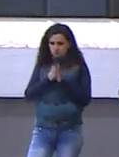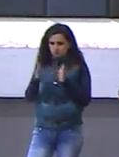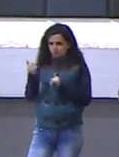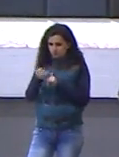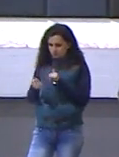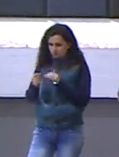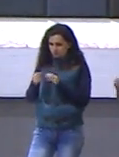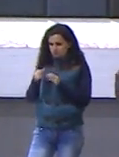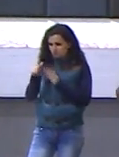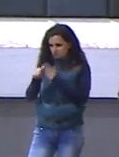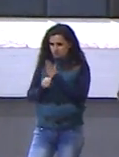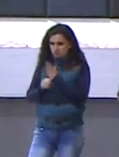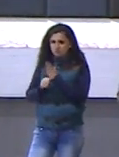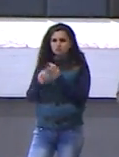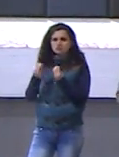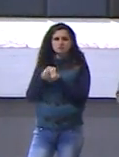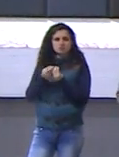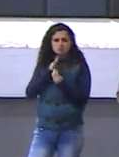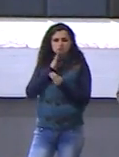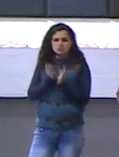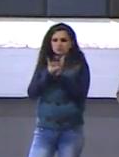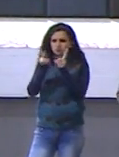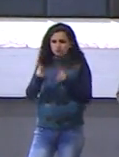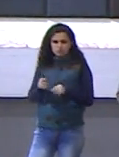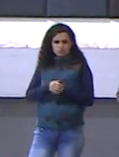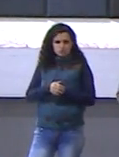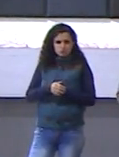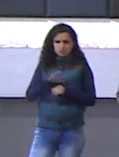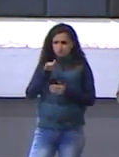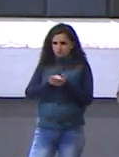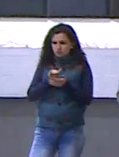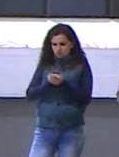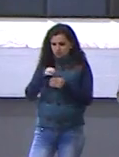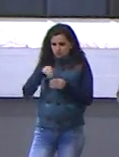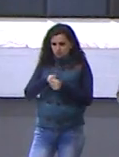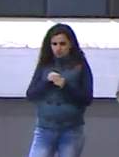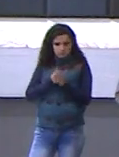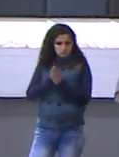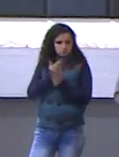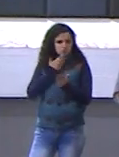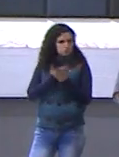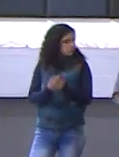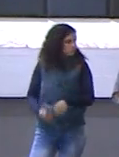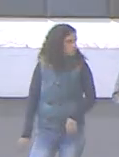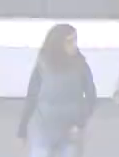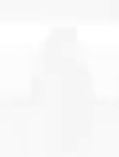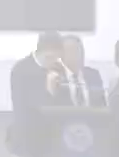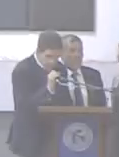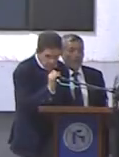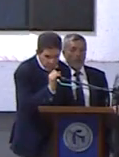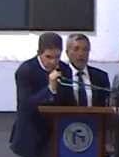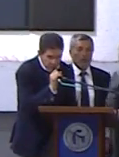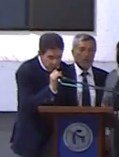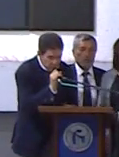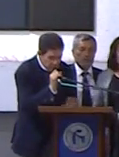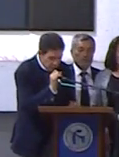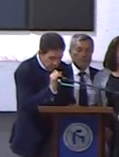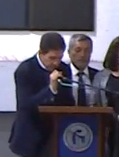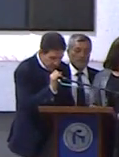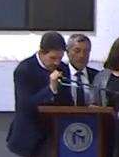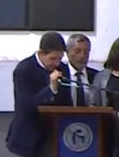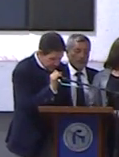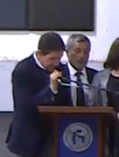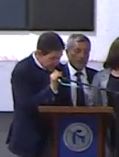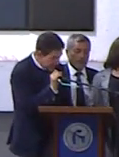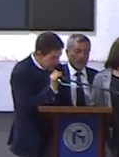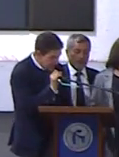programas con en compañía de los estudiantes de esos mismos programas muchas gracias bueno arrancamos como la